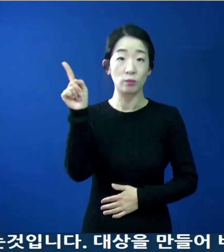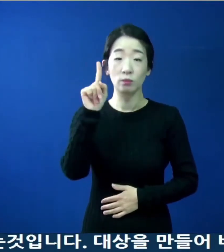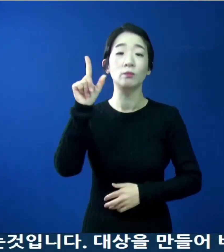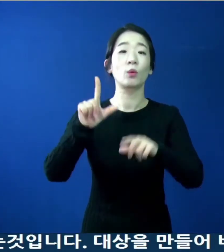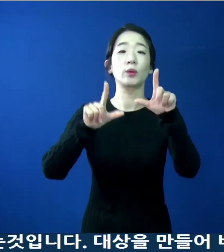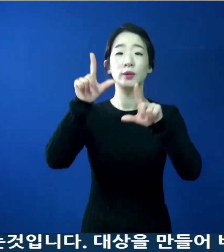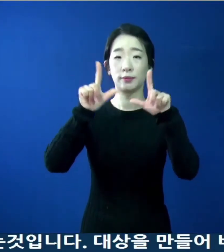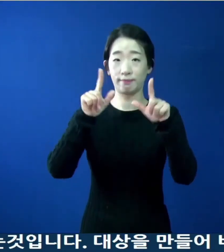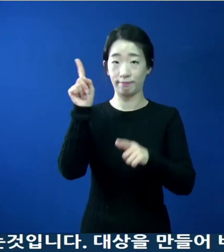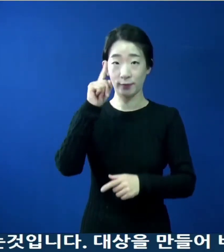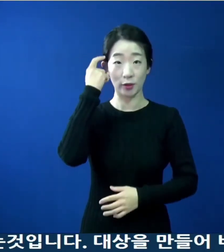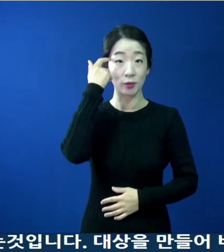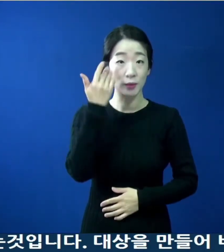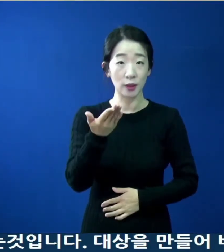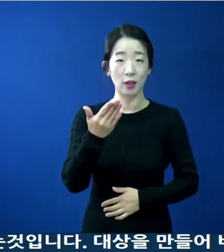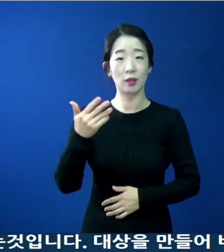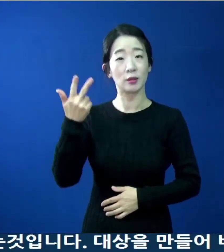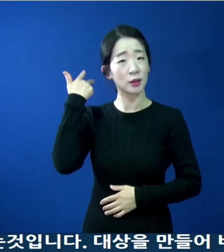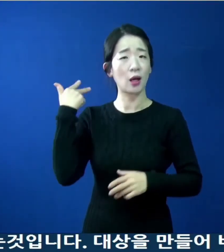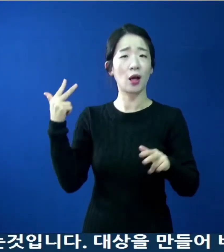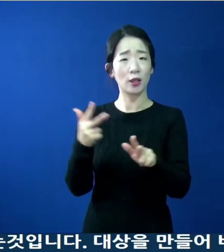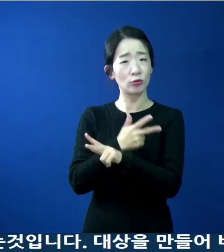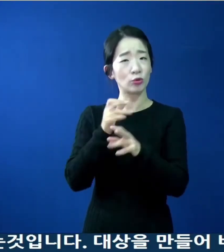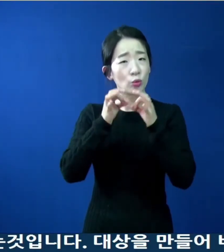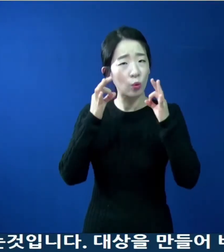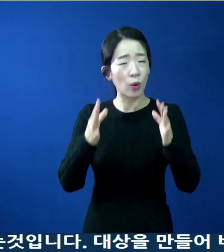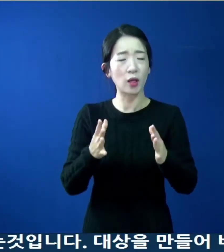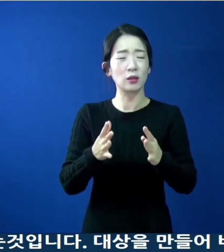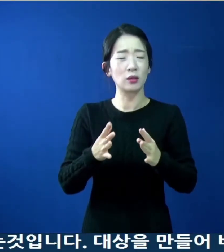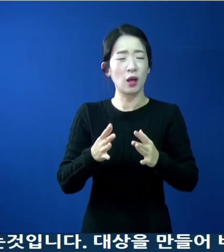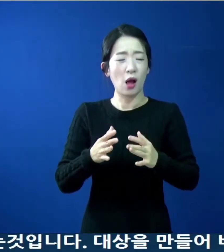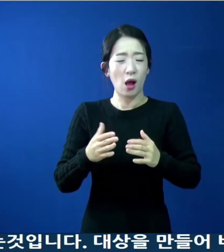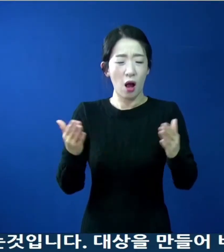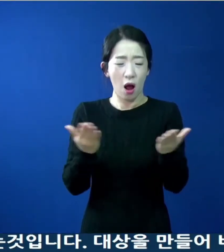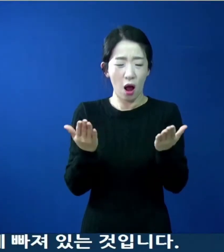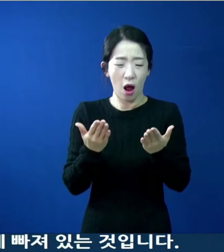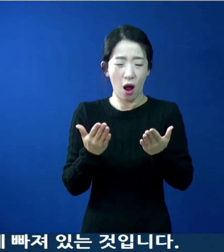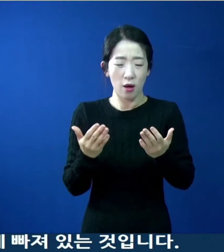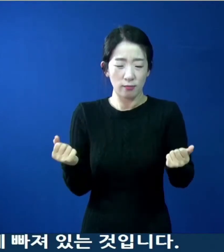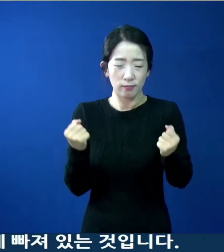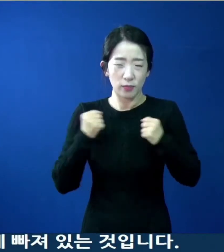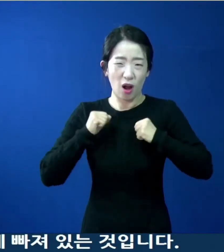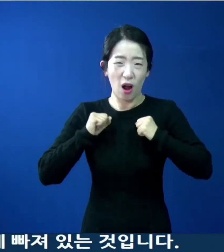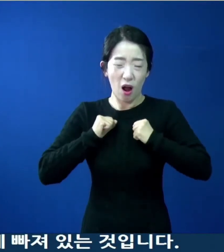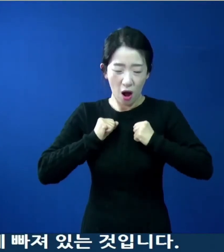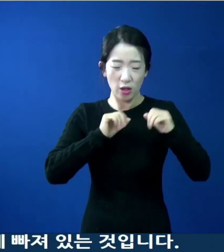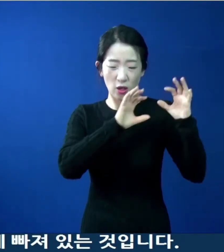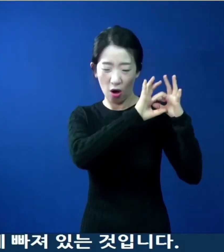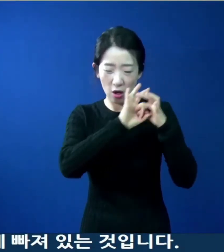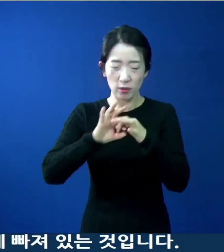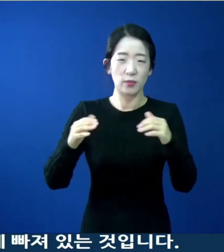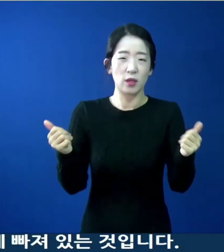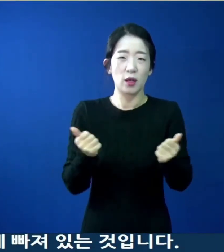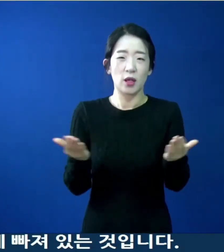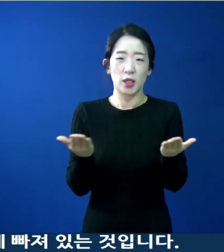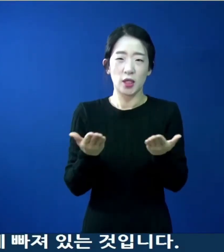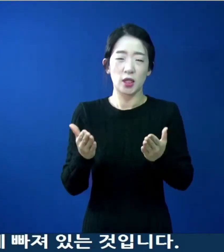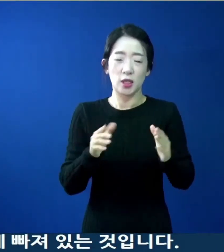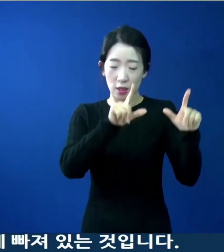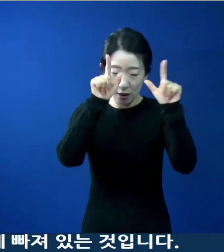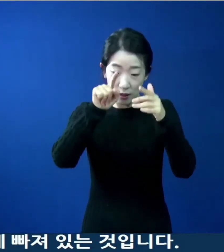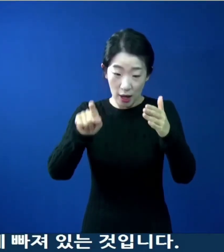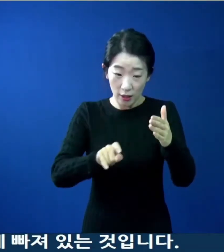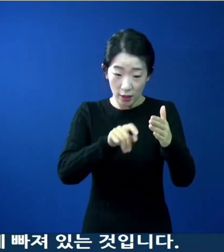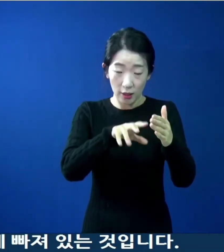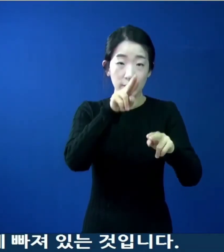지난 한 주간 동안 치열한 삶의 현장에서 혹은 생존의 어려운 삶의